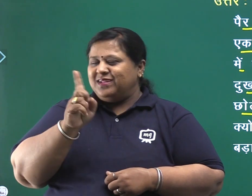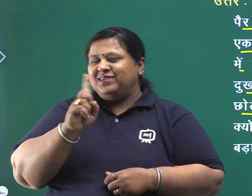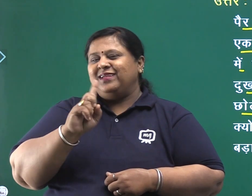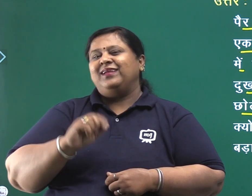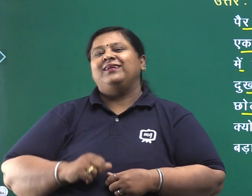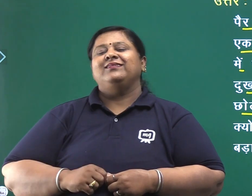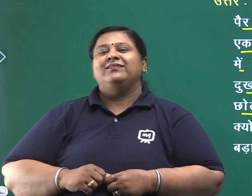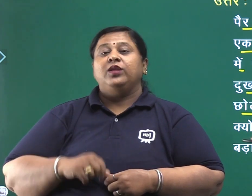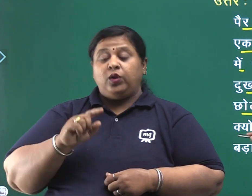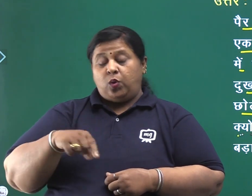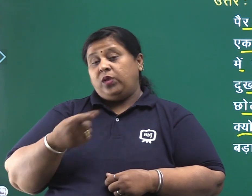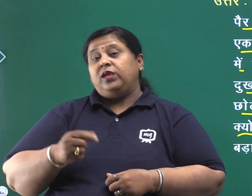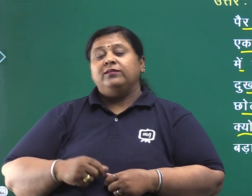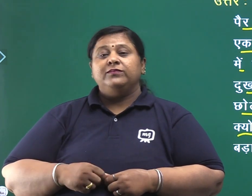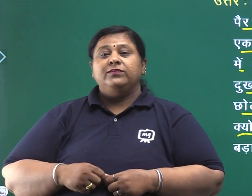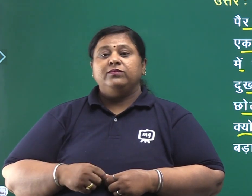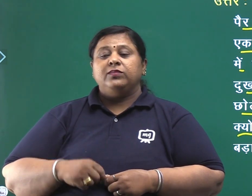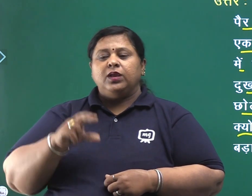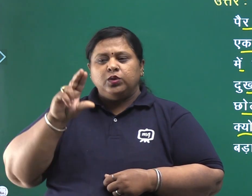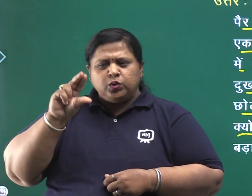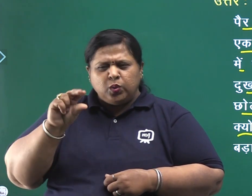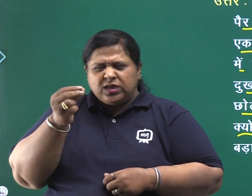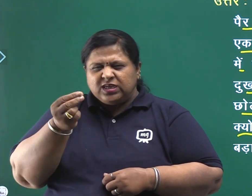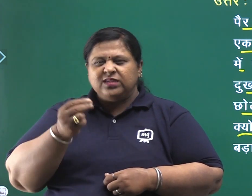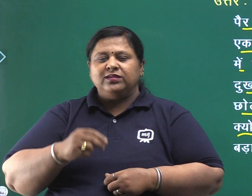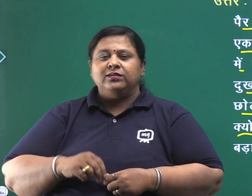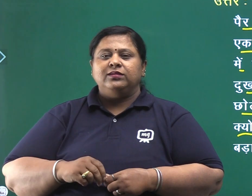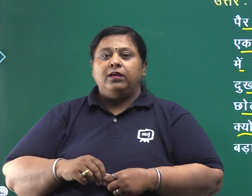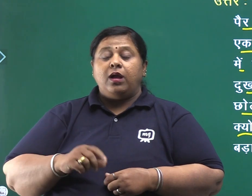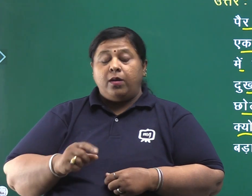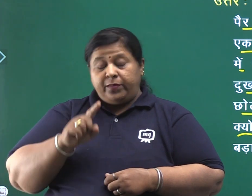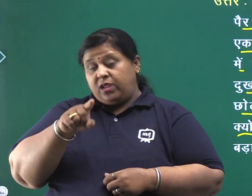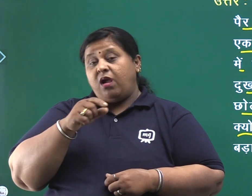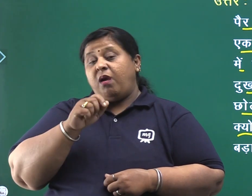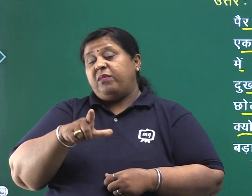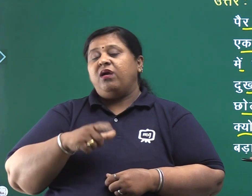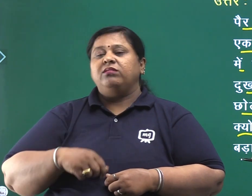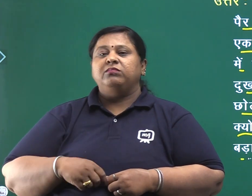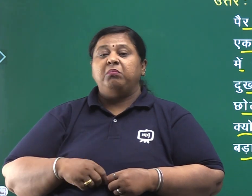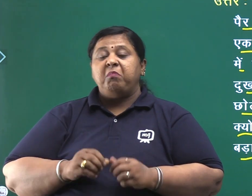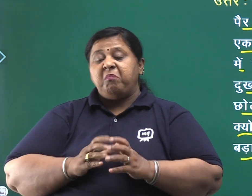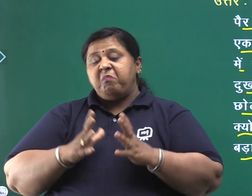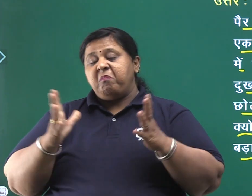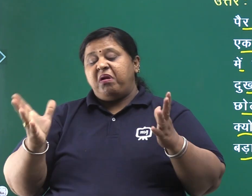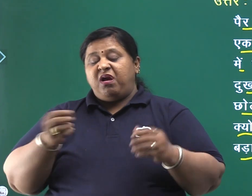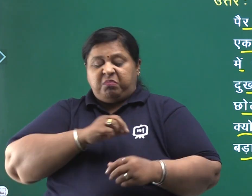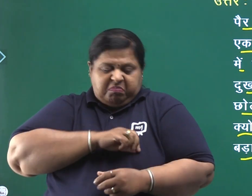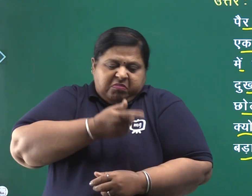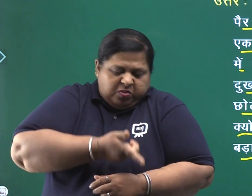चाहिए, क्योंकि छोटी चीज़ भी आपका बड़ा